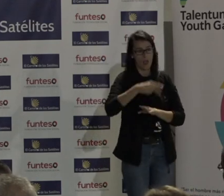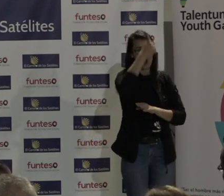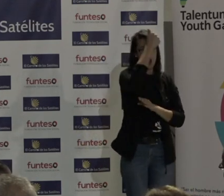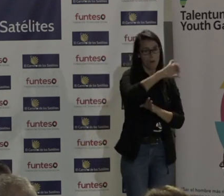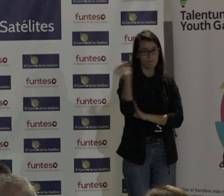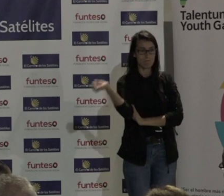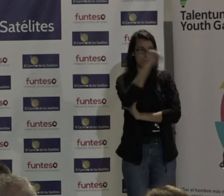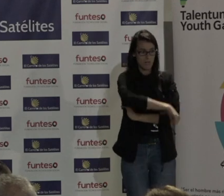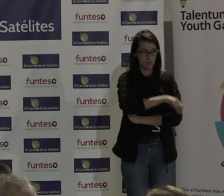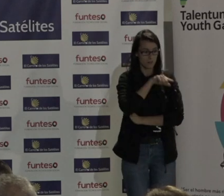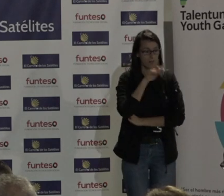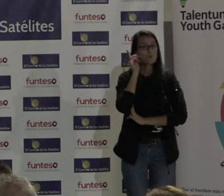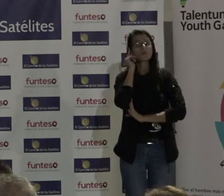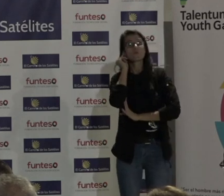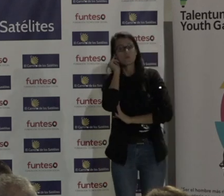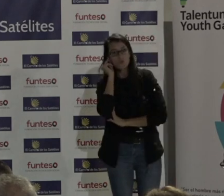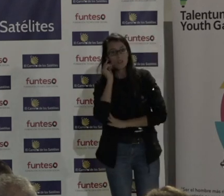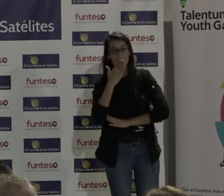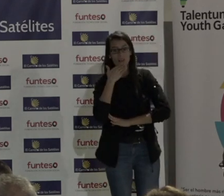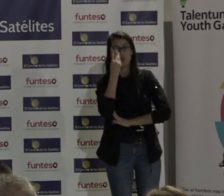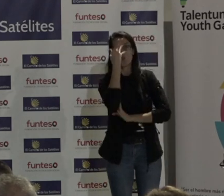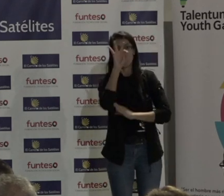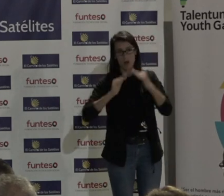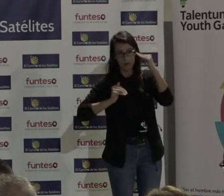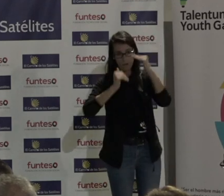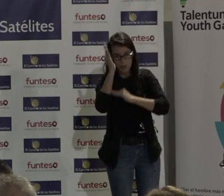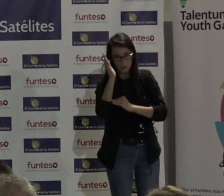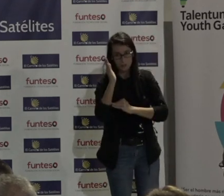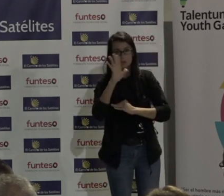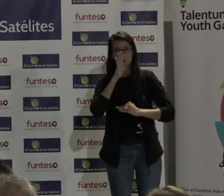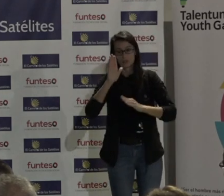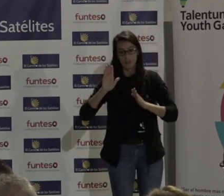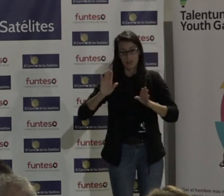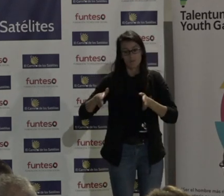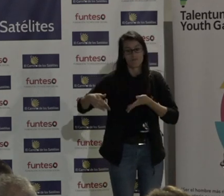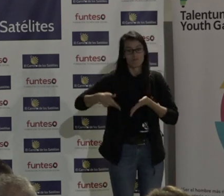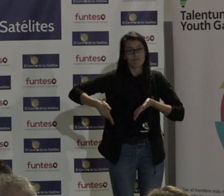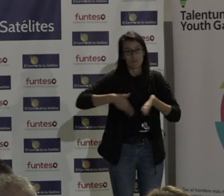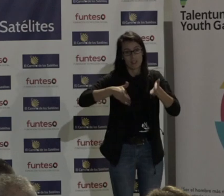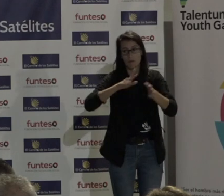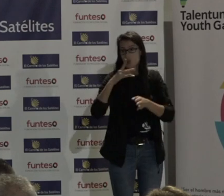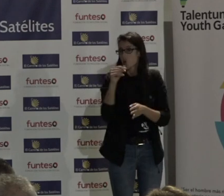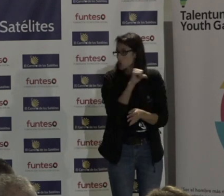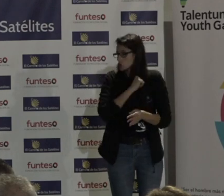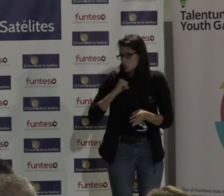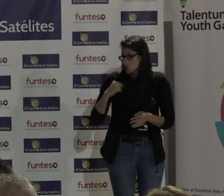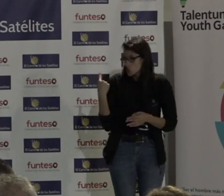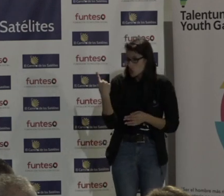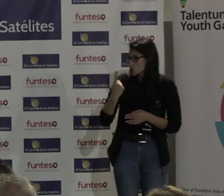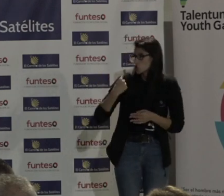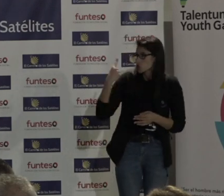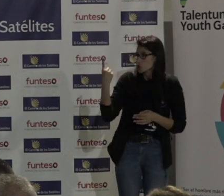muchas de esas mujeres son mujeres de más de 40 años que están haciendo el camino solas. Ya os digo, hace 10